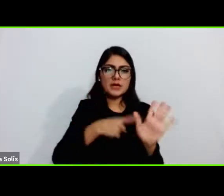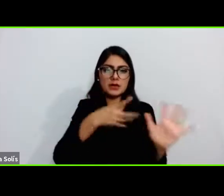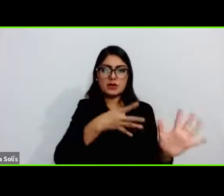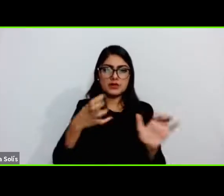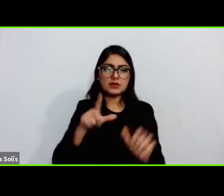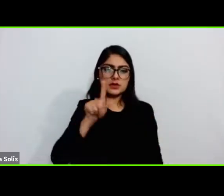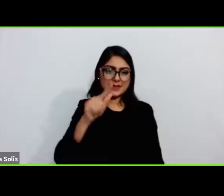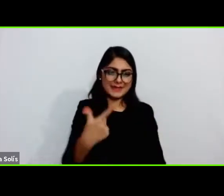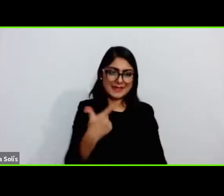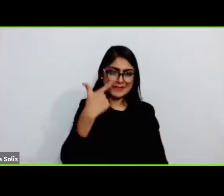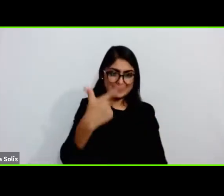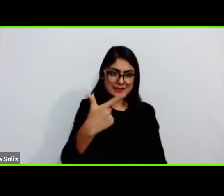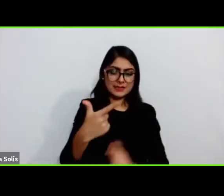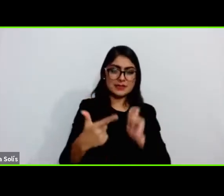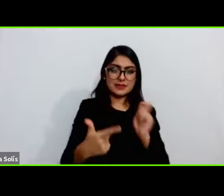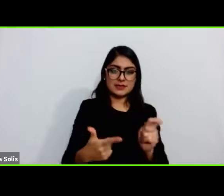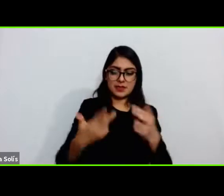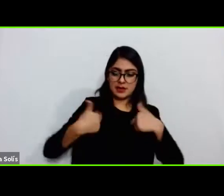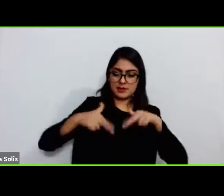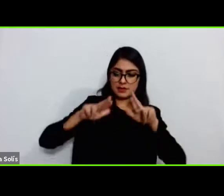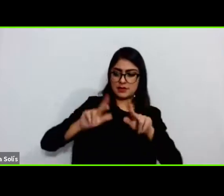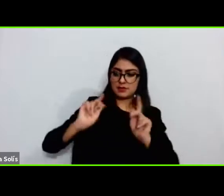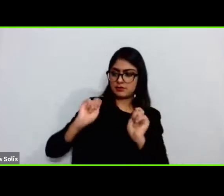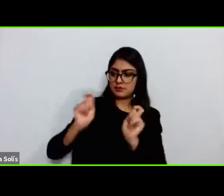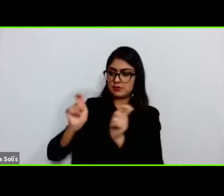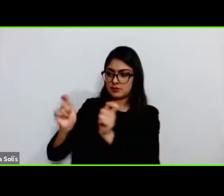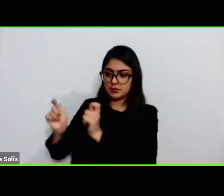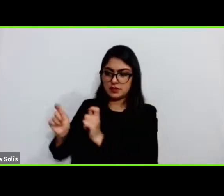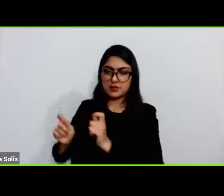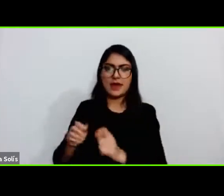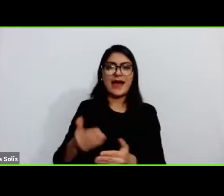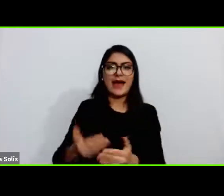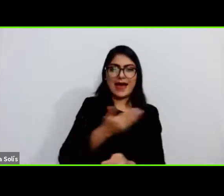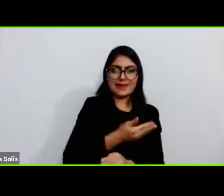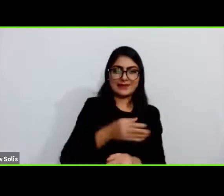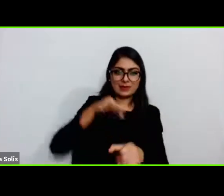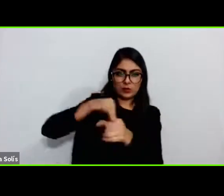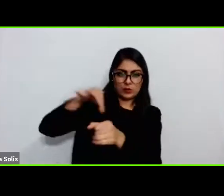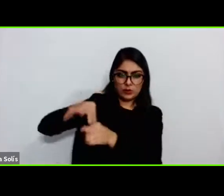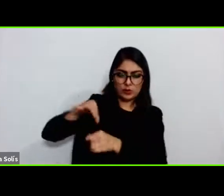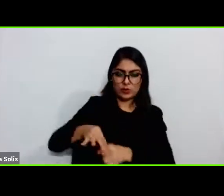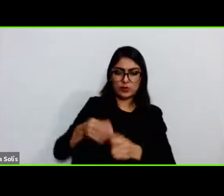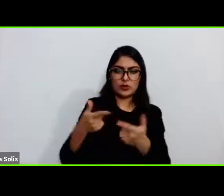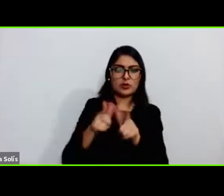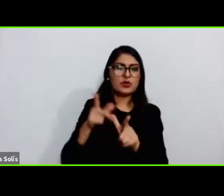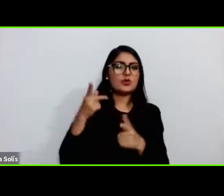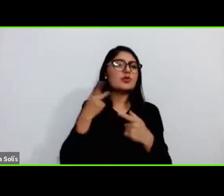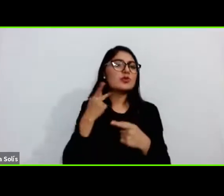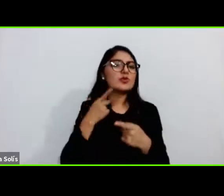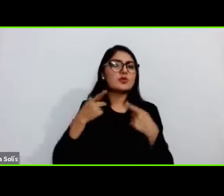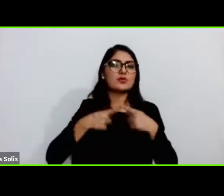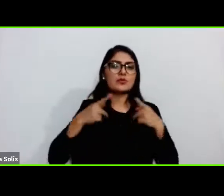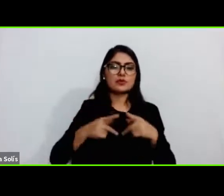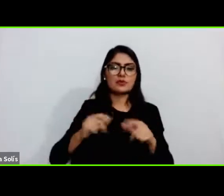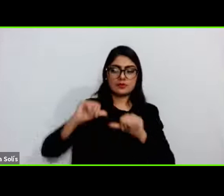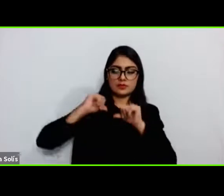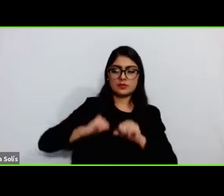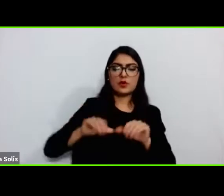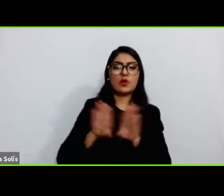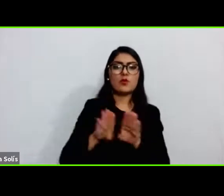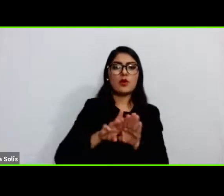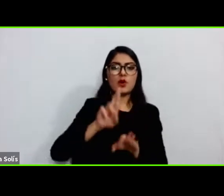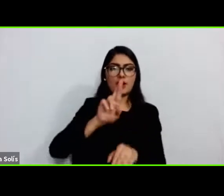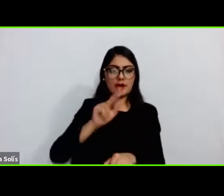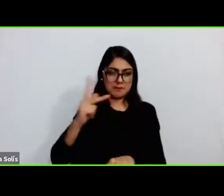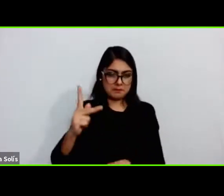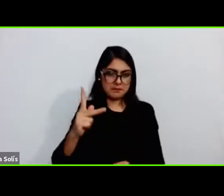de representantes populares por el principio de representación proporcional, y digamos que toma su mayor fuerza en el